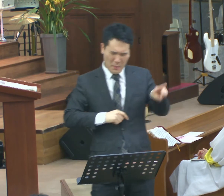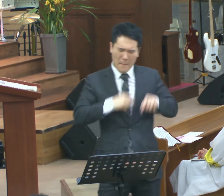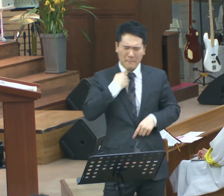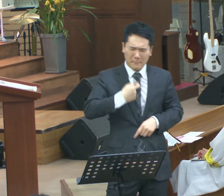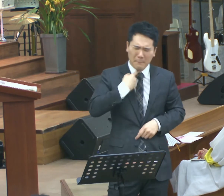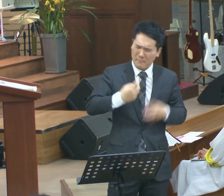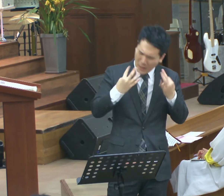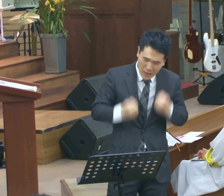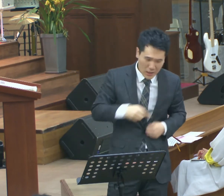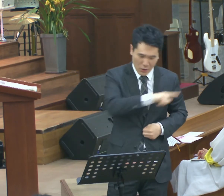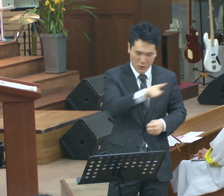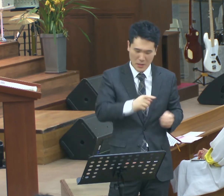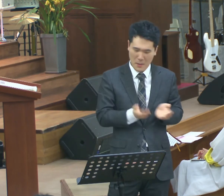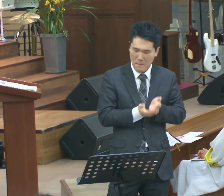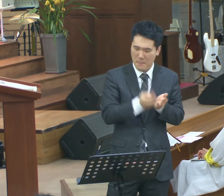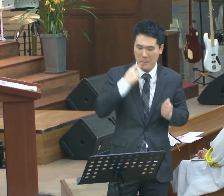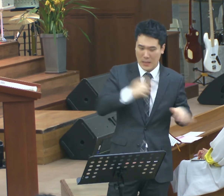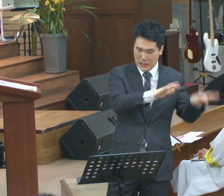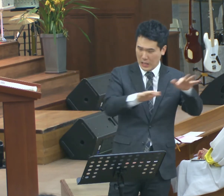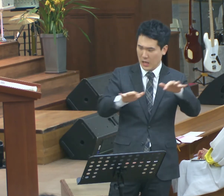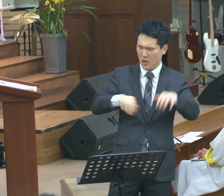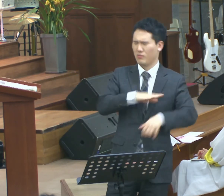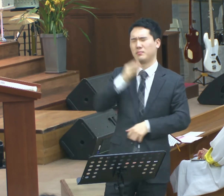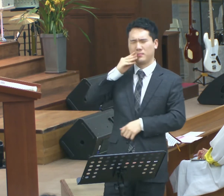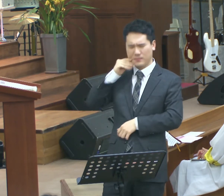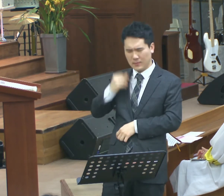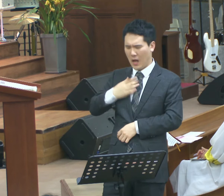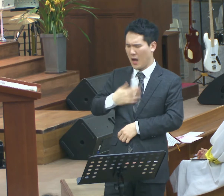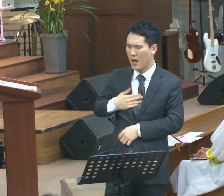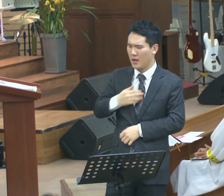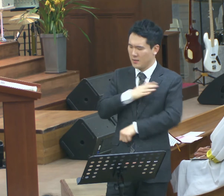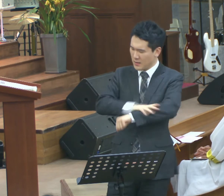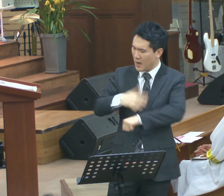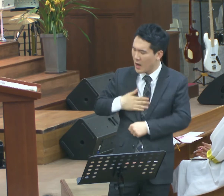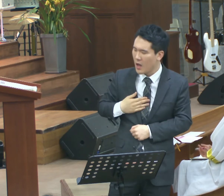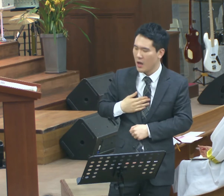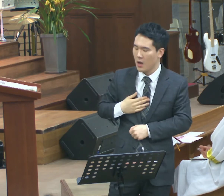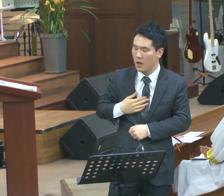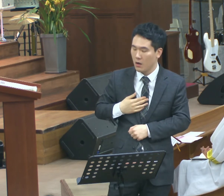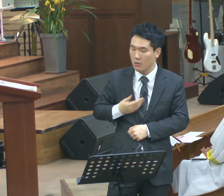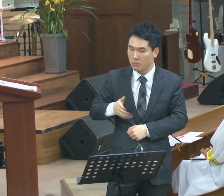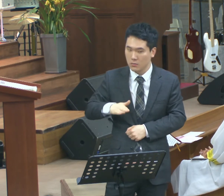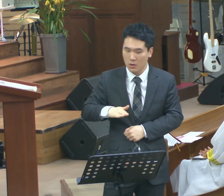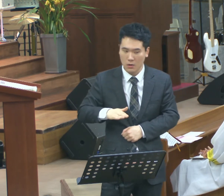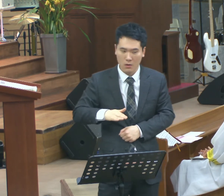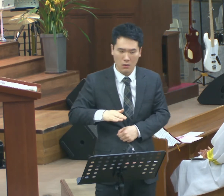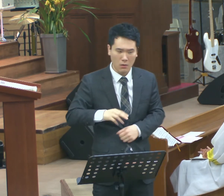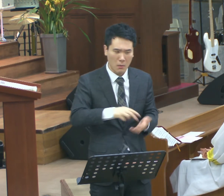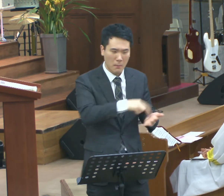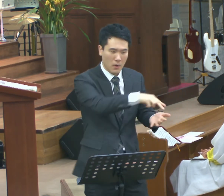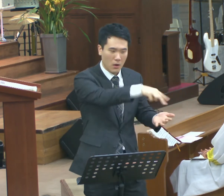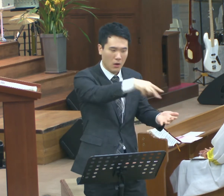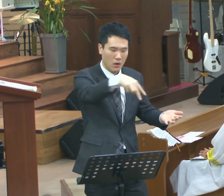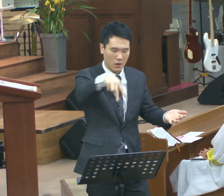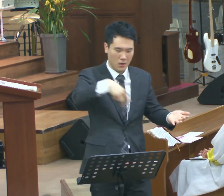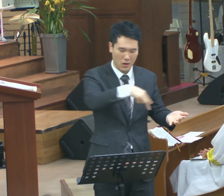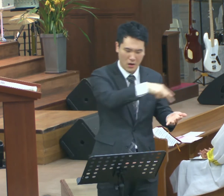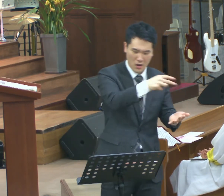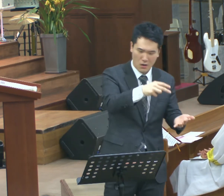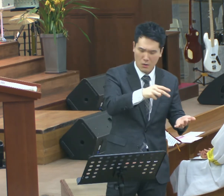있어요. 얼마든지 해보는 거야. 근데 나중에 죽겠는데? 이러다 죽을 것 같은데 왜 벳세다로 우리가 못